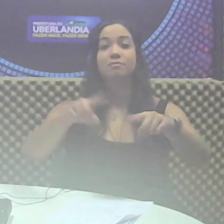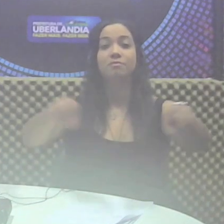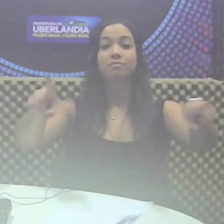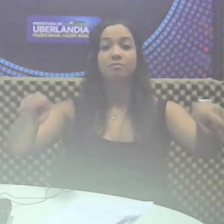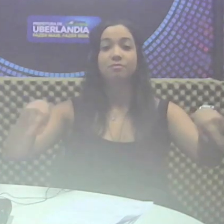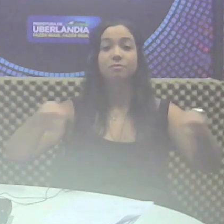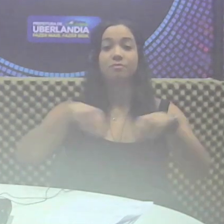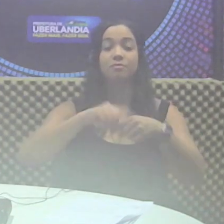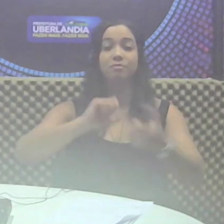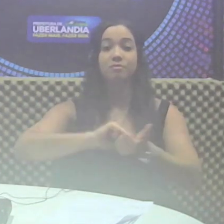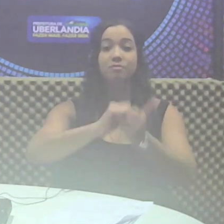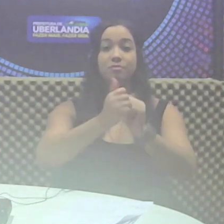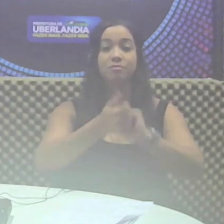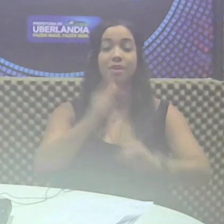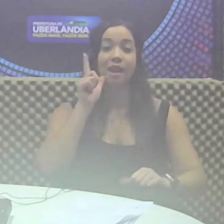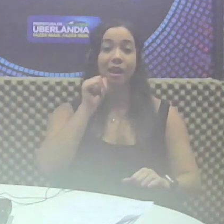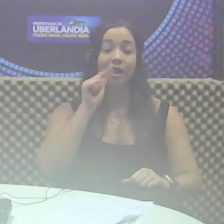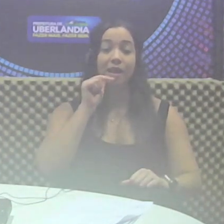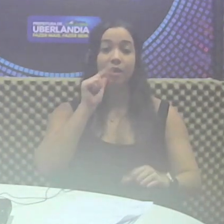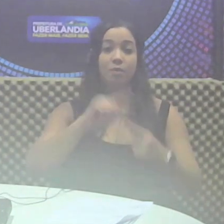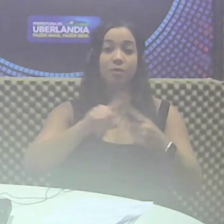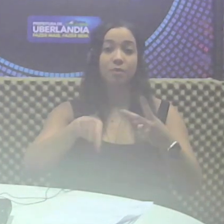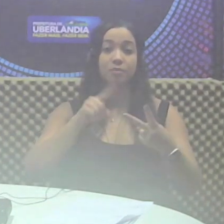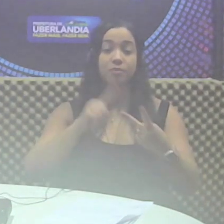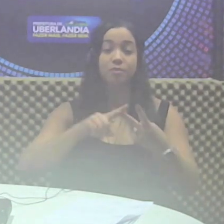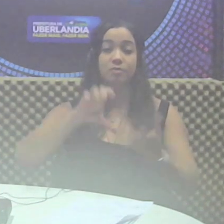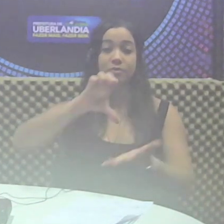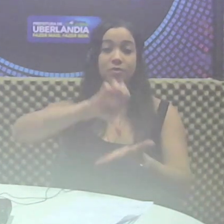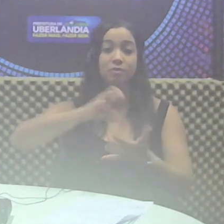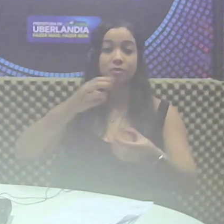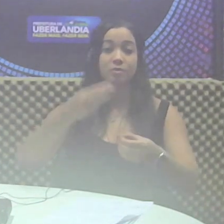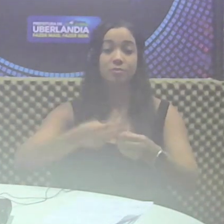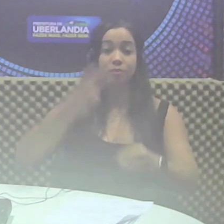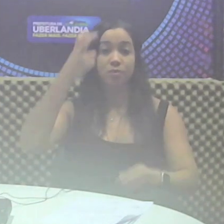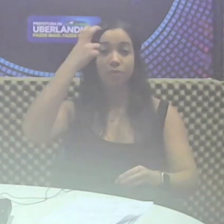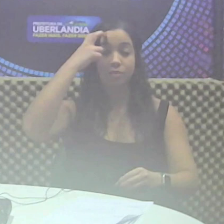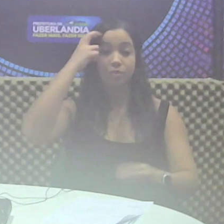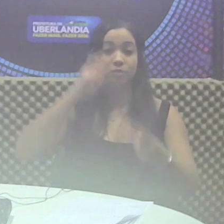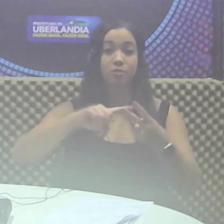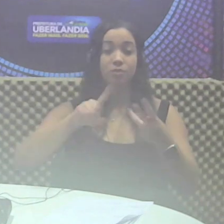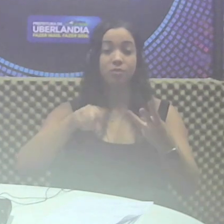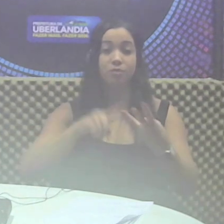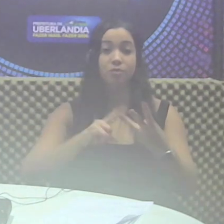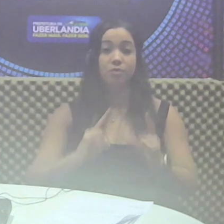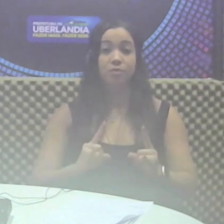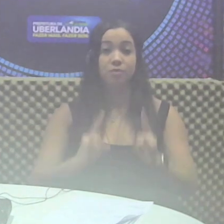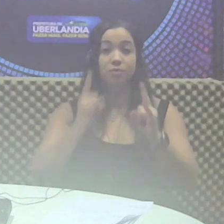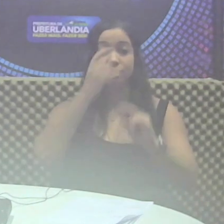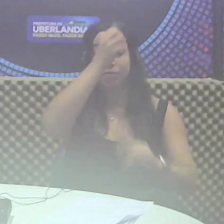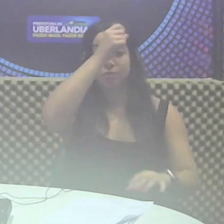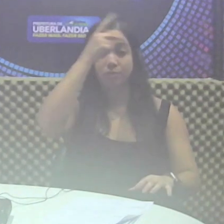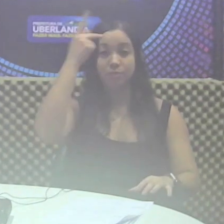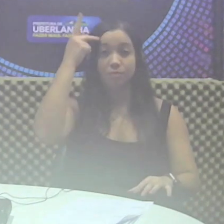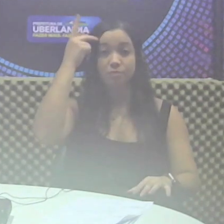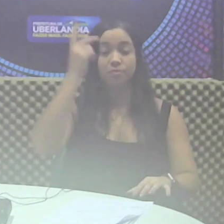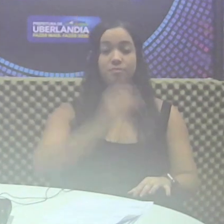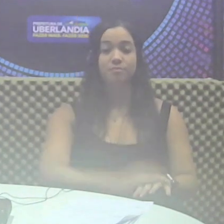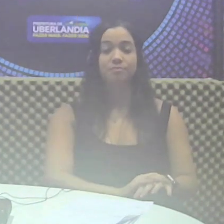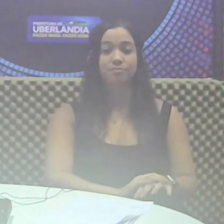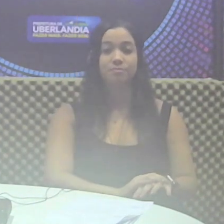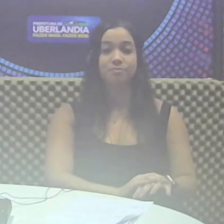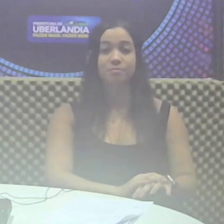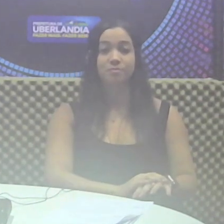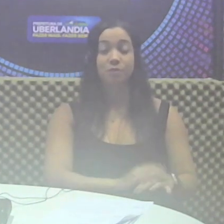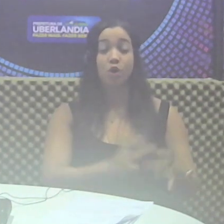Núcleo Esportivo Lagoinha, o Centro Municipal de Cultura e o Centro Administrativo Municipal. As